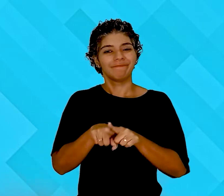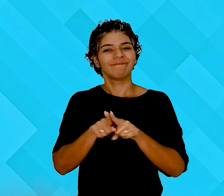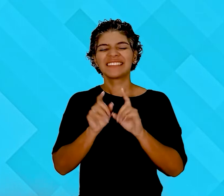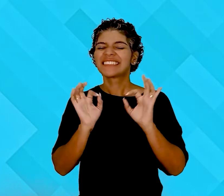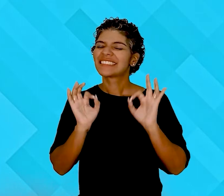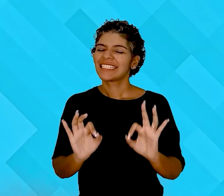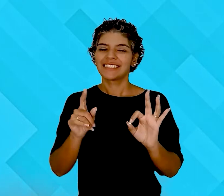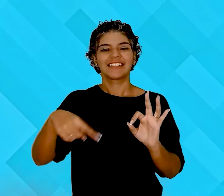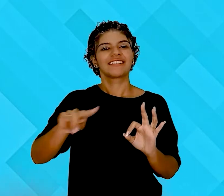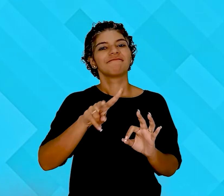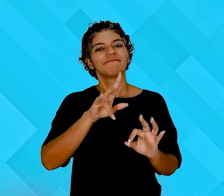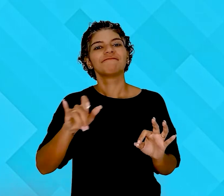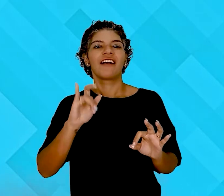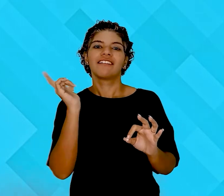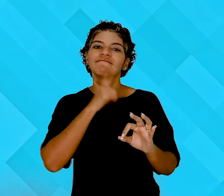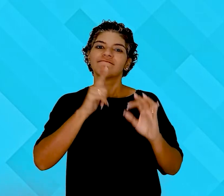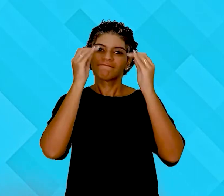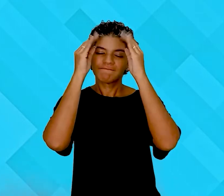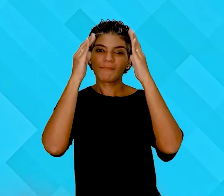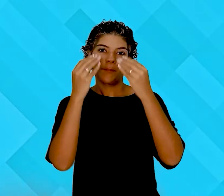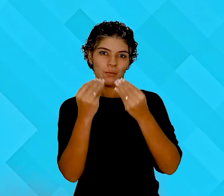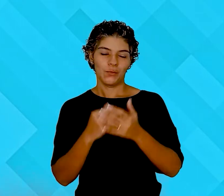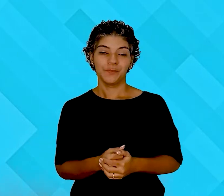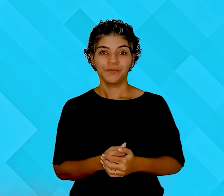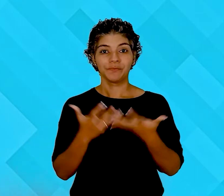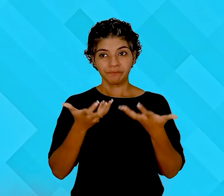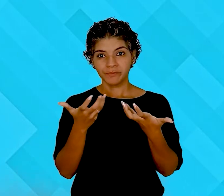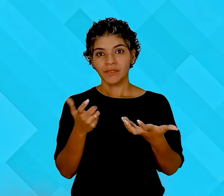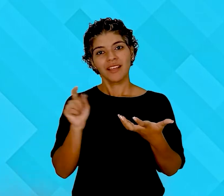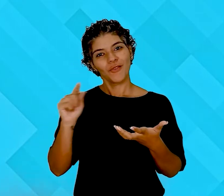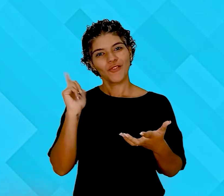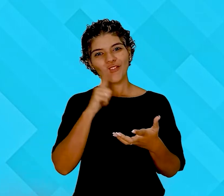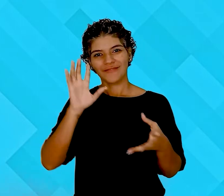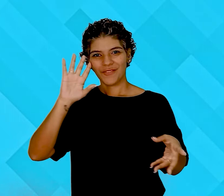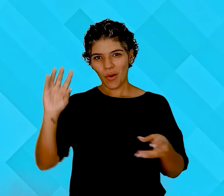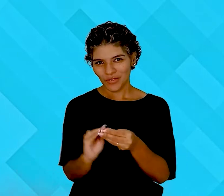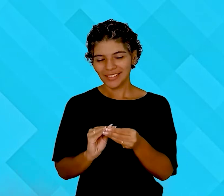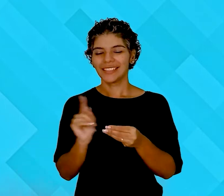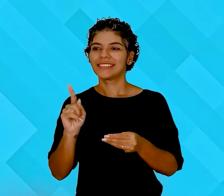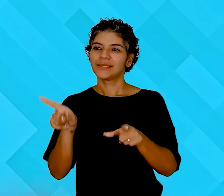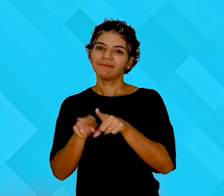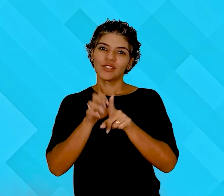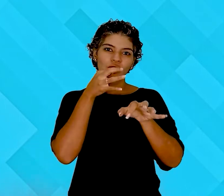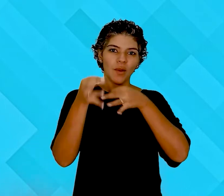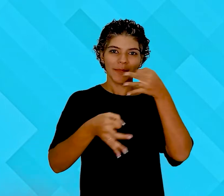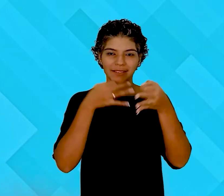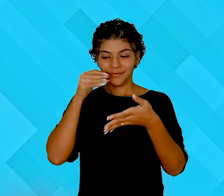uma coisa também, que a gente está fazendo essa mesma pergunta para todo mundo que está passando, que é: que dica que você daria para um estudante de produção cultural ou para